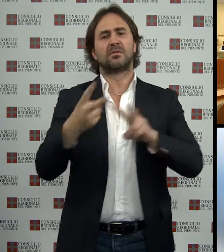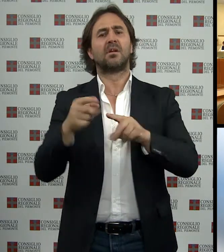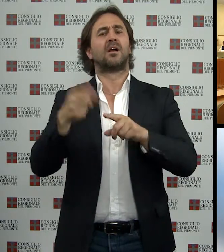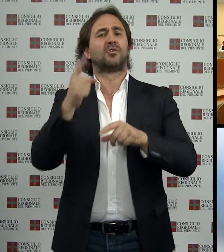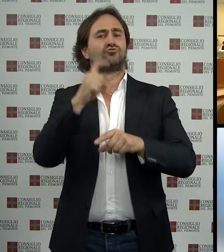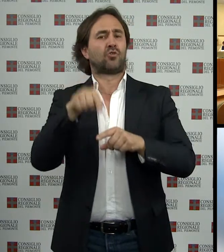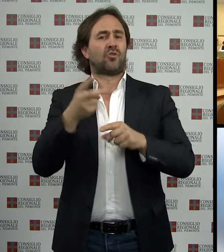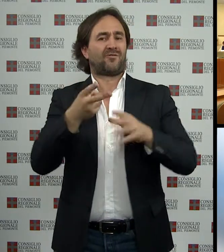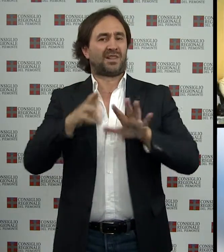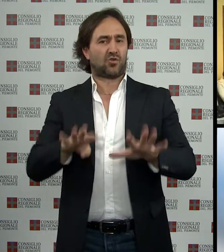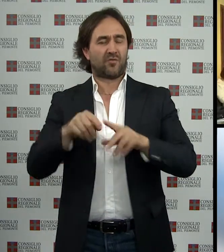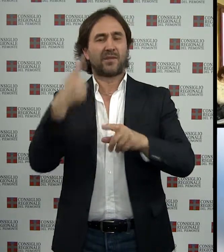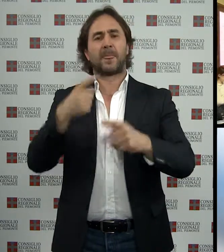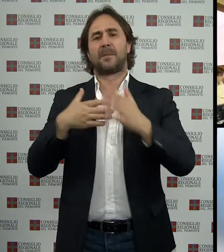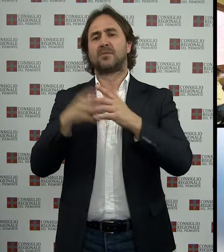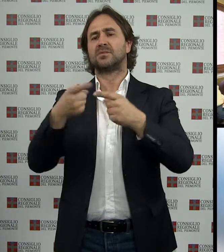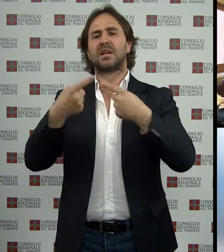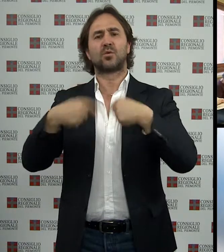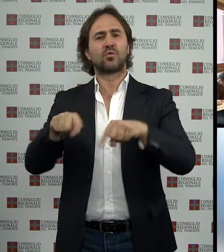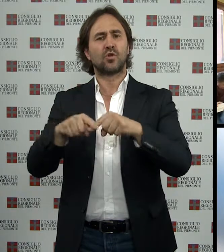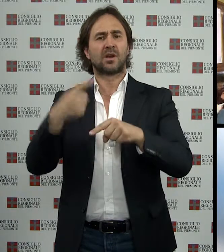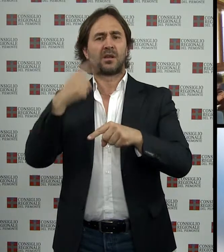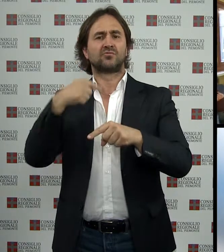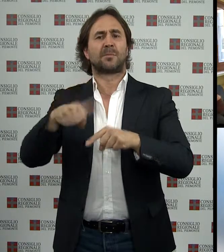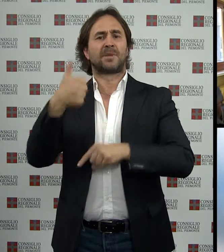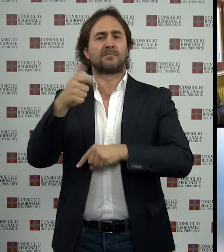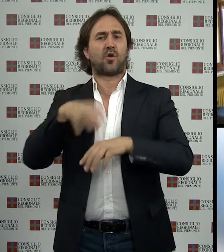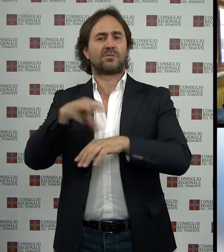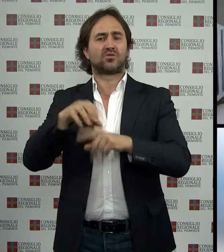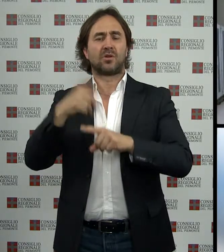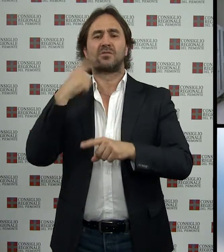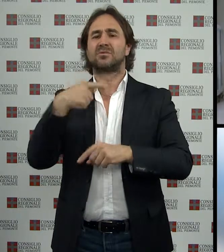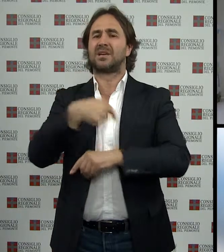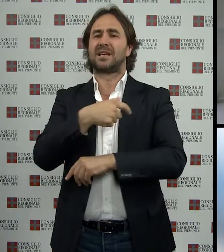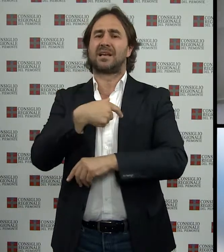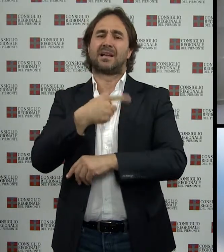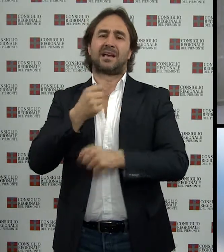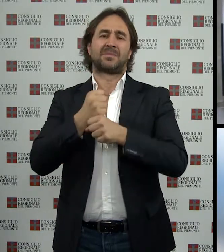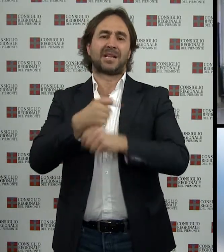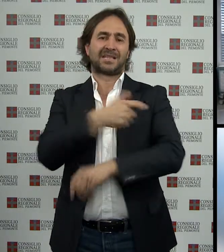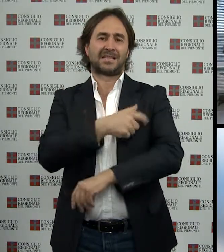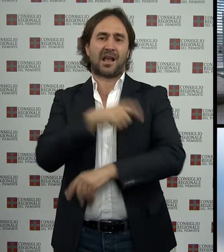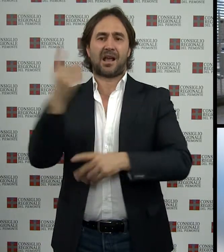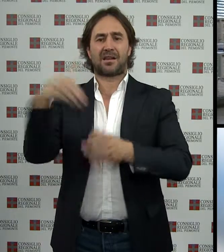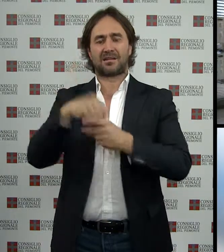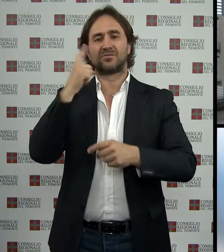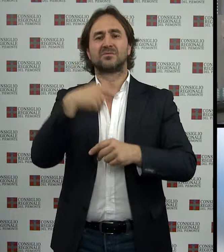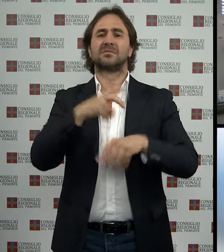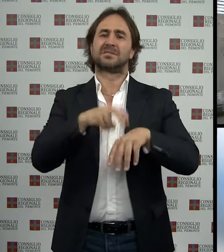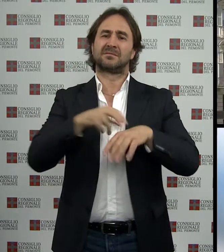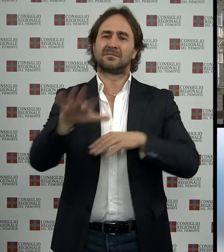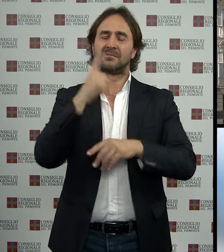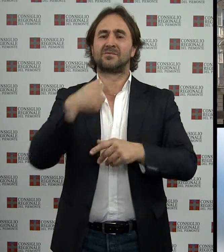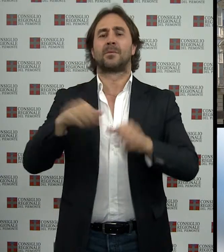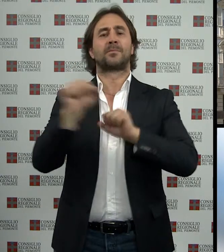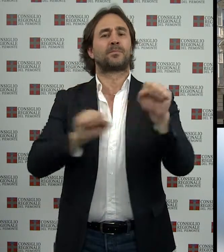una pausa per la riunione della prima commissione e per ricevere i rappresentanti sindacali degli addetti alle pulizie nelle aziende sanitarie